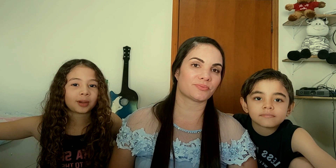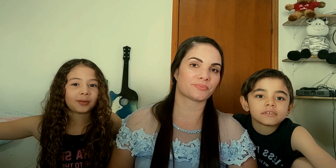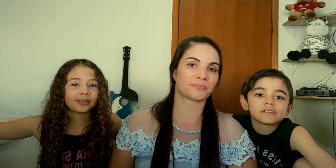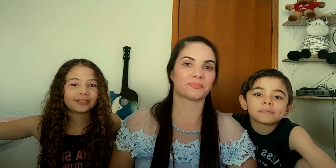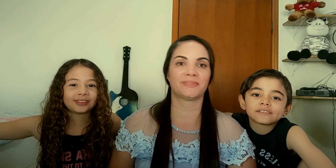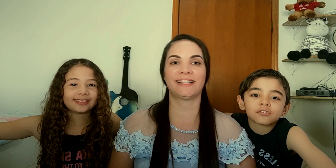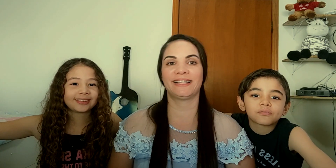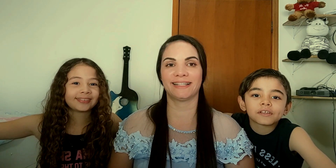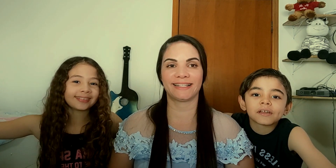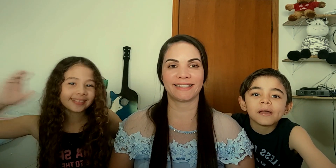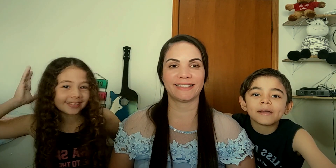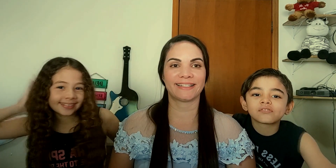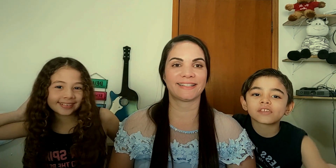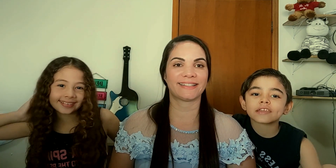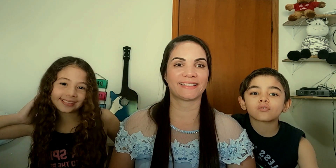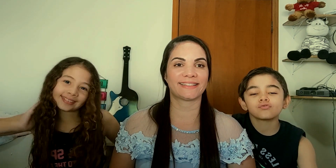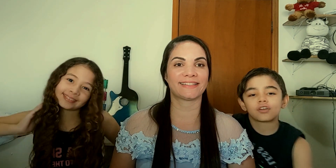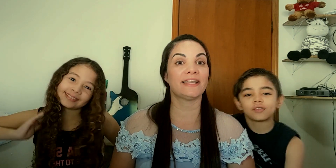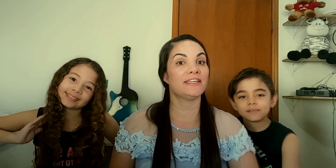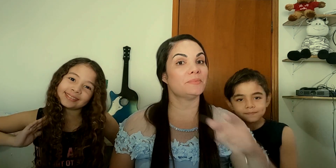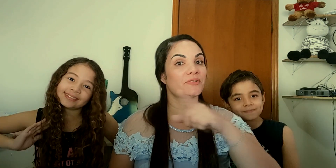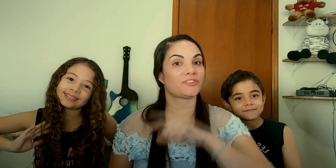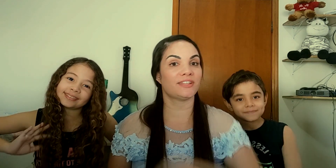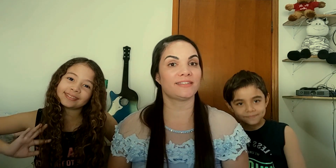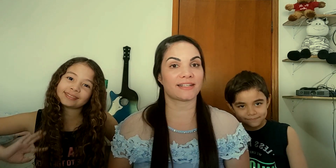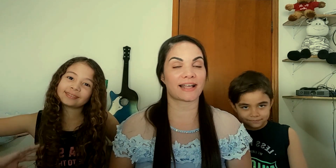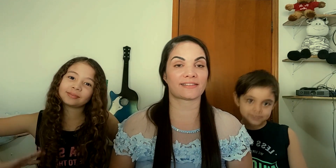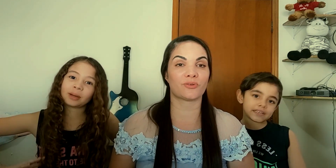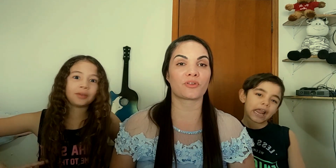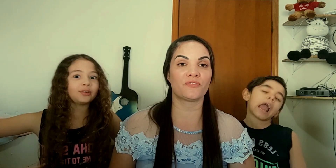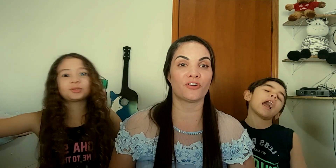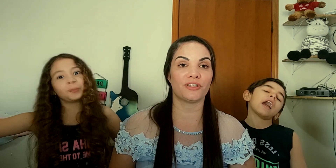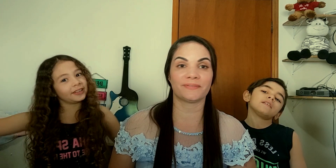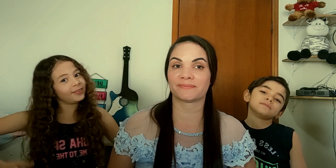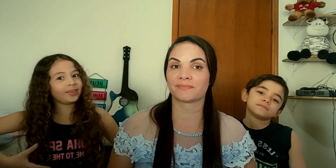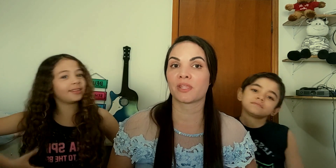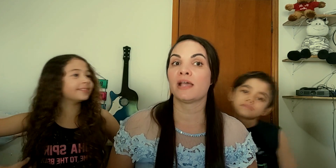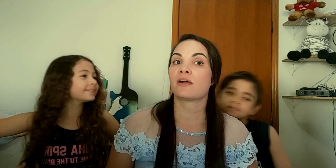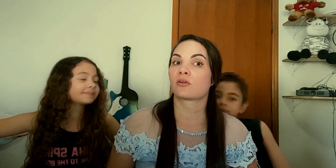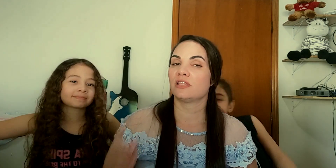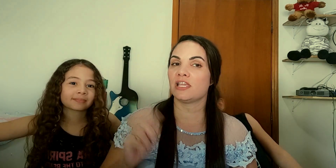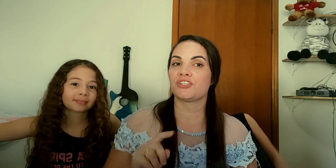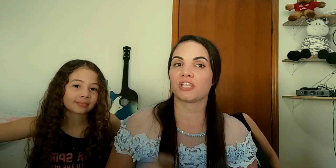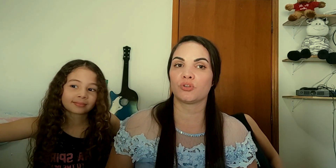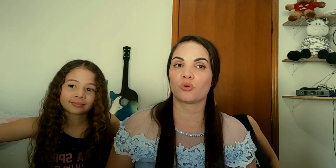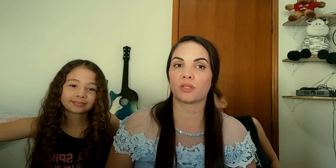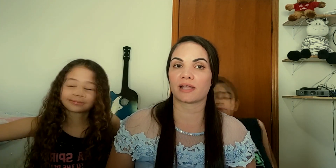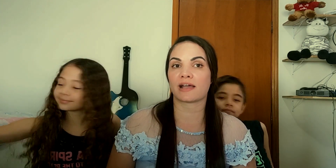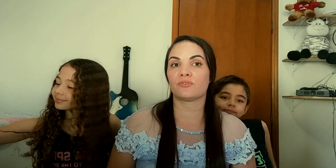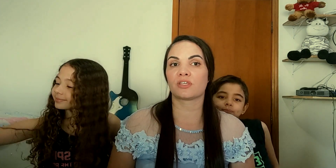Pra mim, enfim. Mas eu fiquei com chão. E pra vocês aí em casa, como que foi? Foi super difícil. Deixem aí no comentário o que